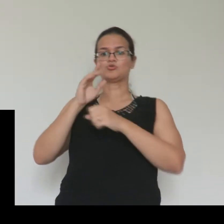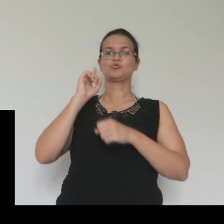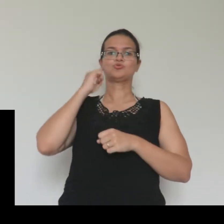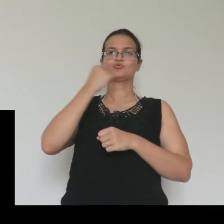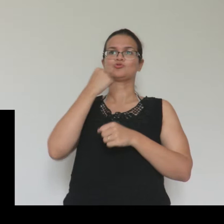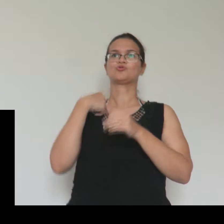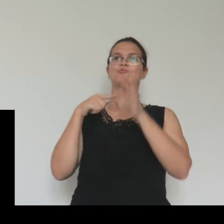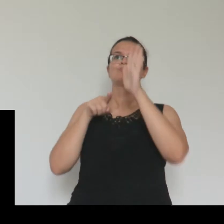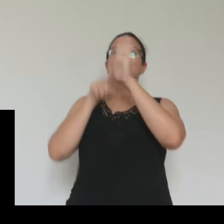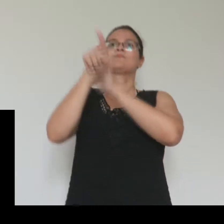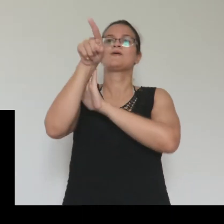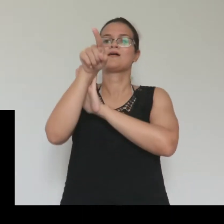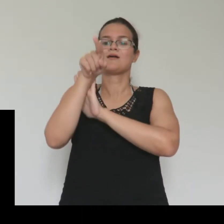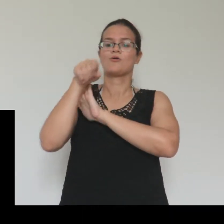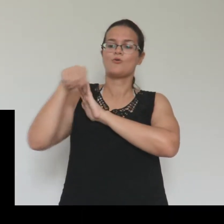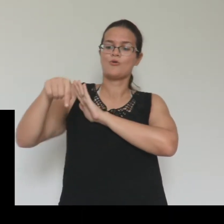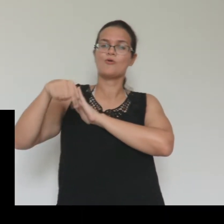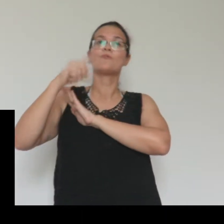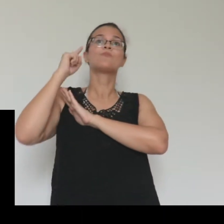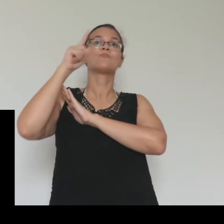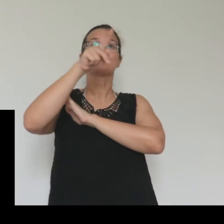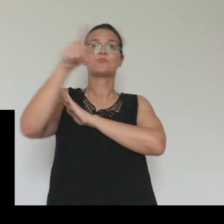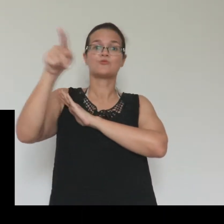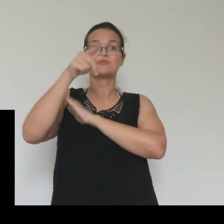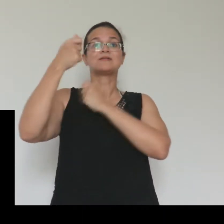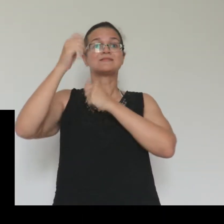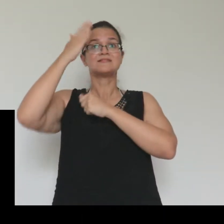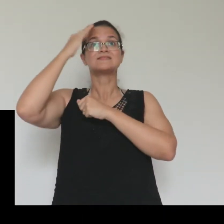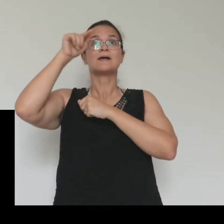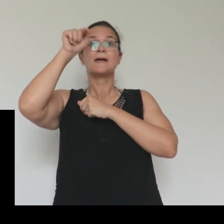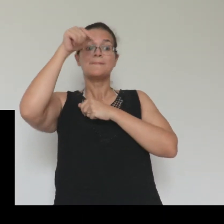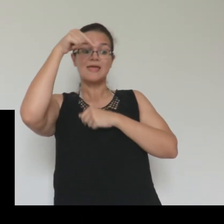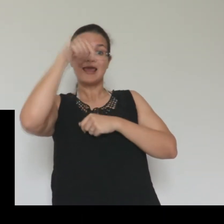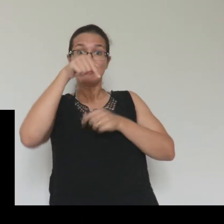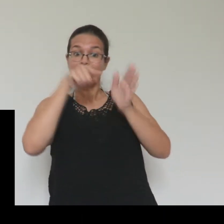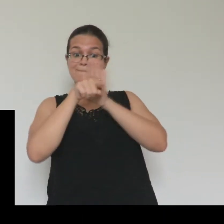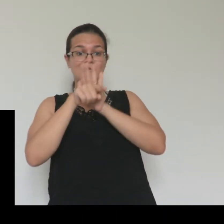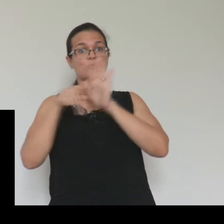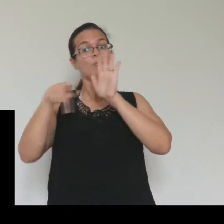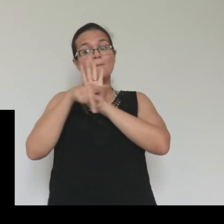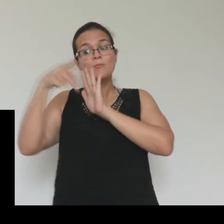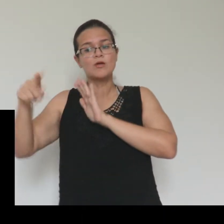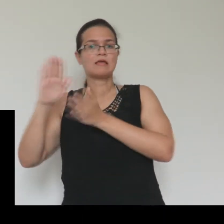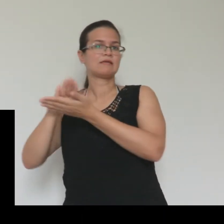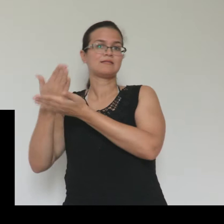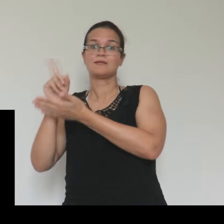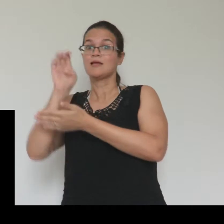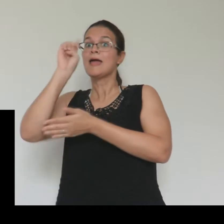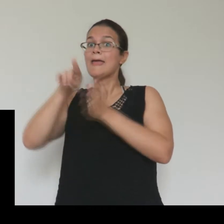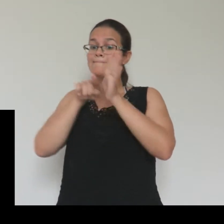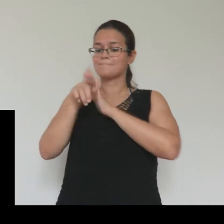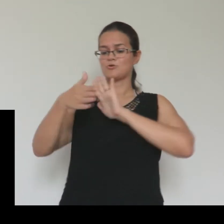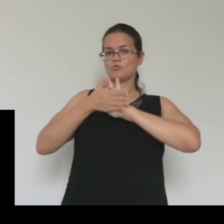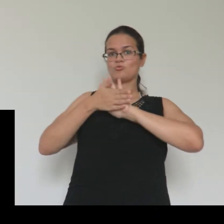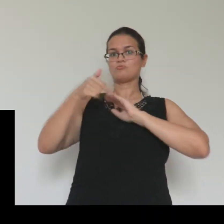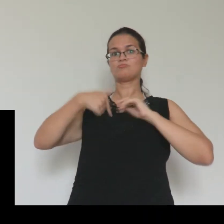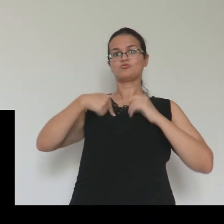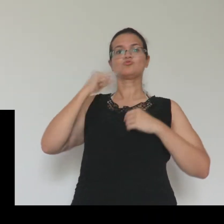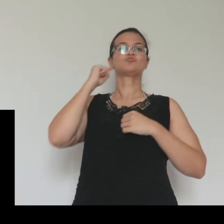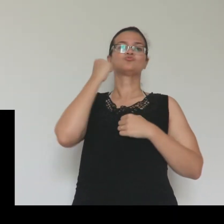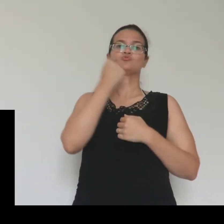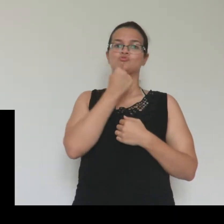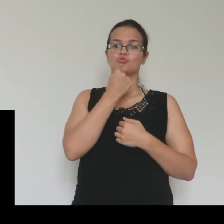pergunta, fizer um questionamento, o professor tem que saber que aquele questionamento não é do intérprete, é sim do surdo. O intérprete ali, ele só